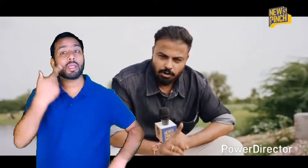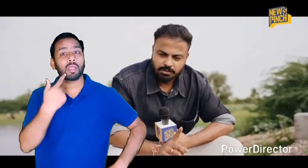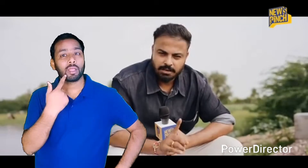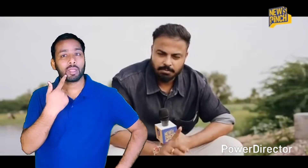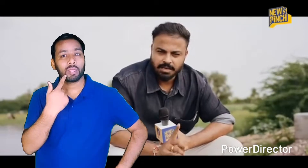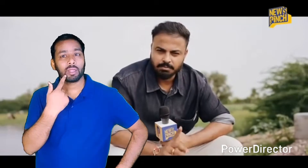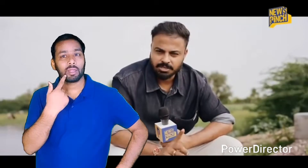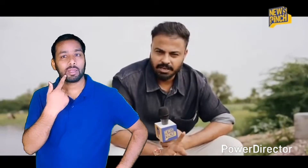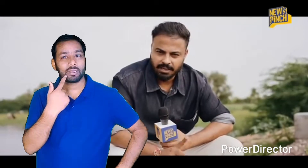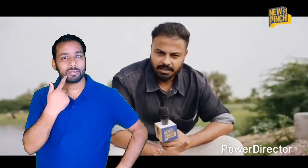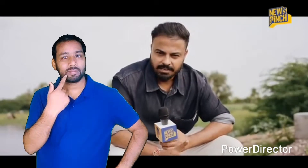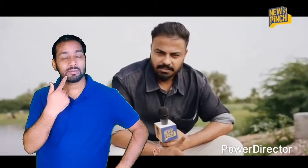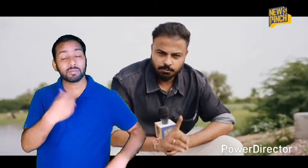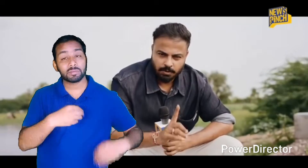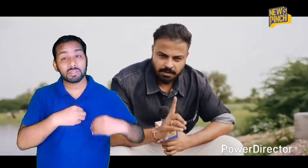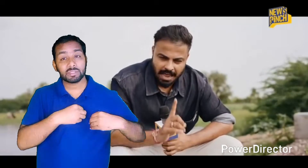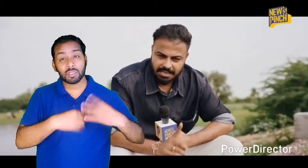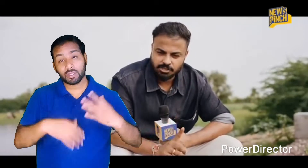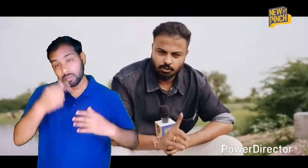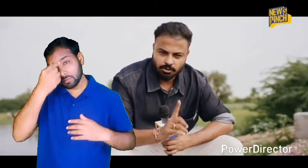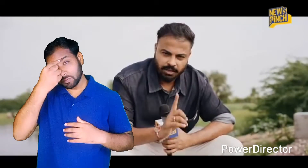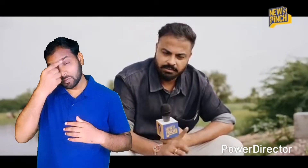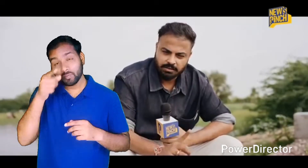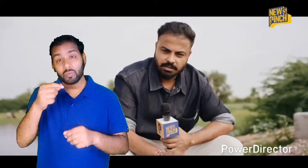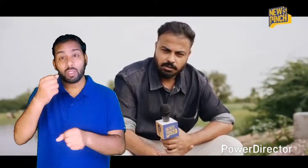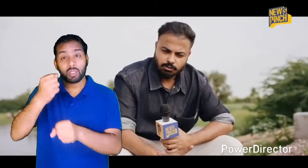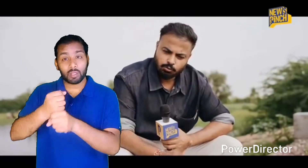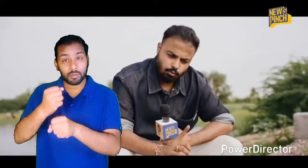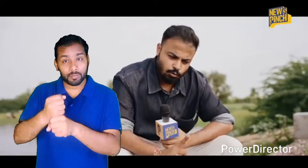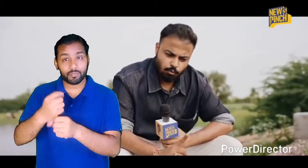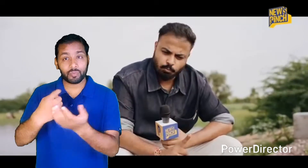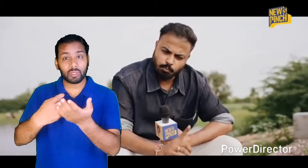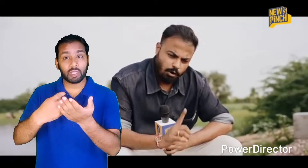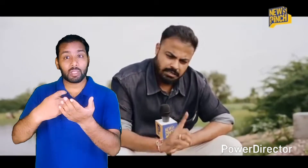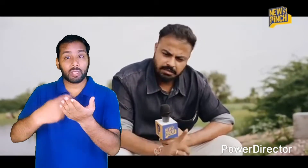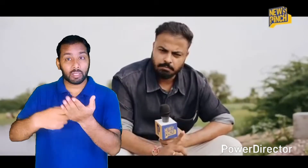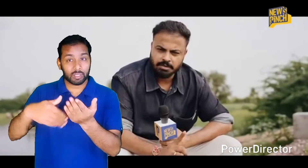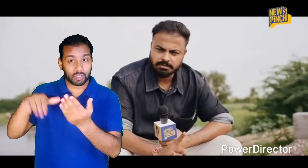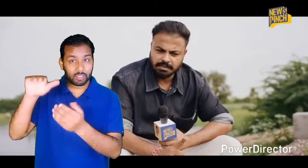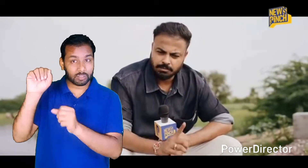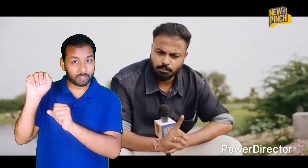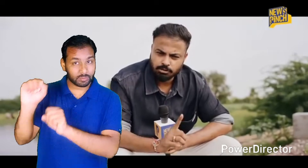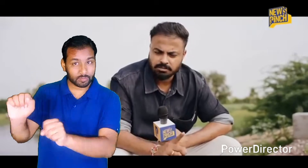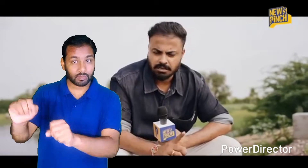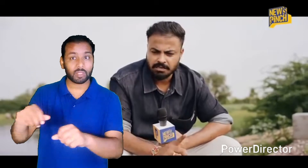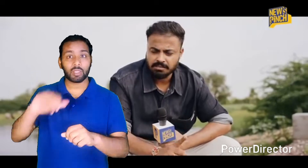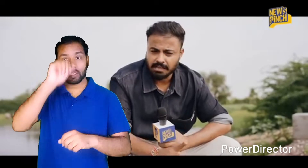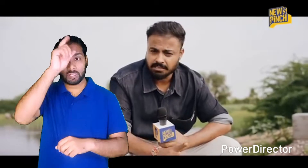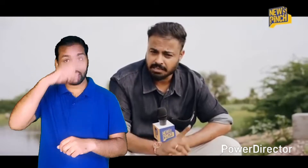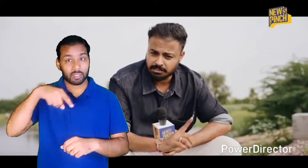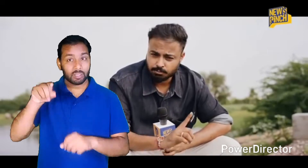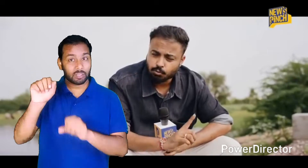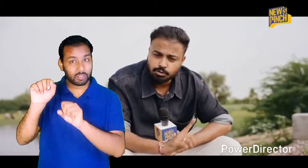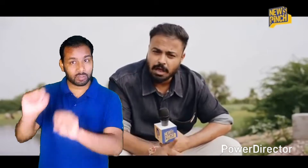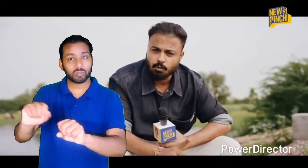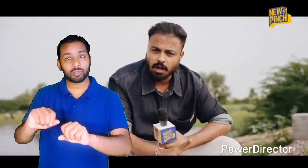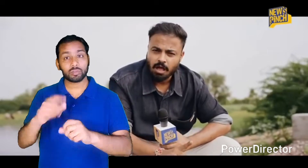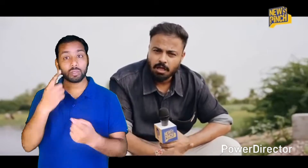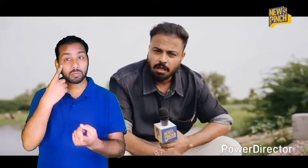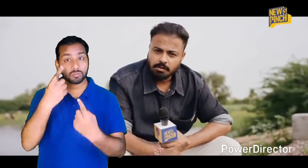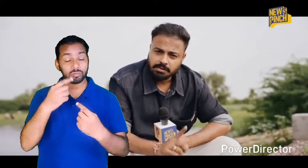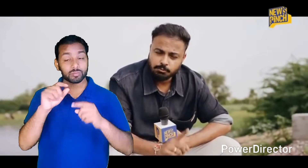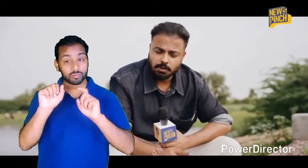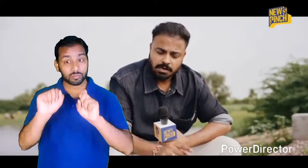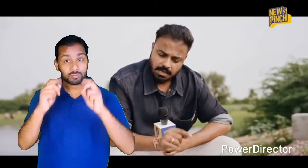एक बहुत गंभीर विषय है जिस पर राज्य और केंद्र दोनों को बहुत ही गंभीरता से, बहुत ही तल्लीनता से न सिर्फ सोचना